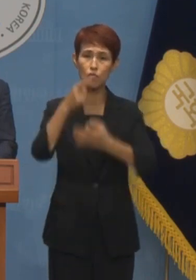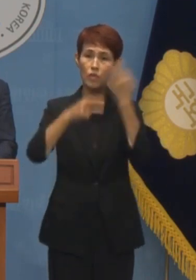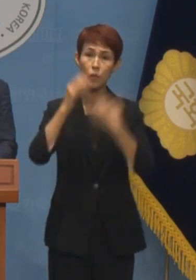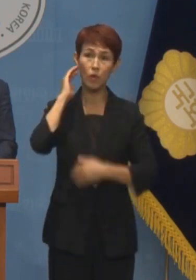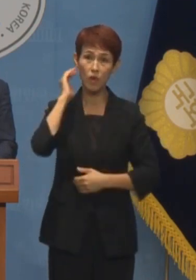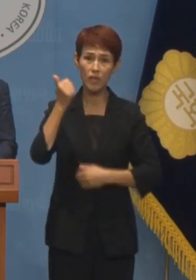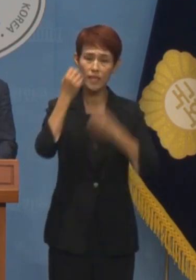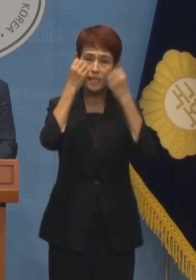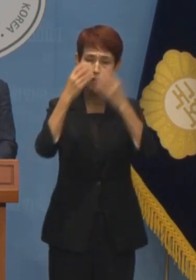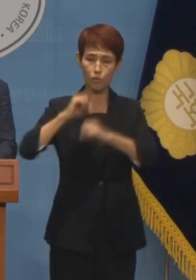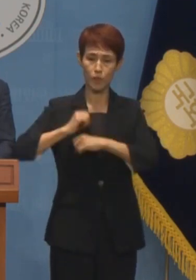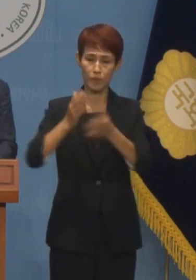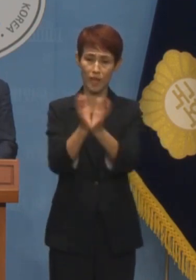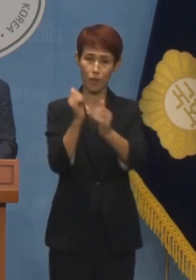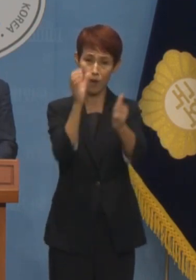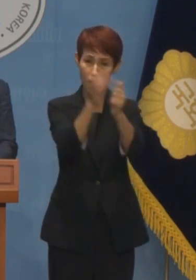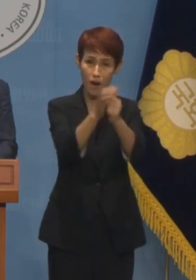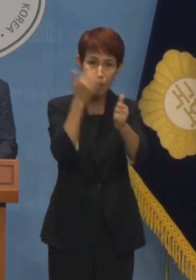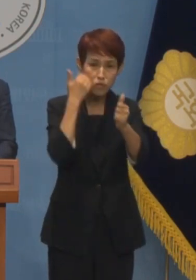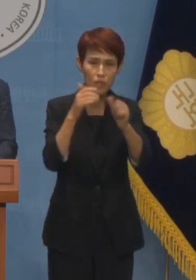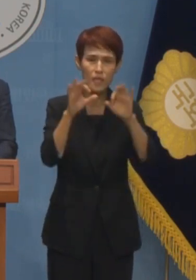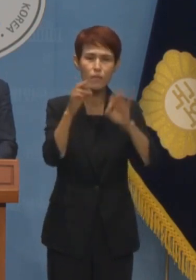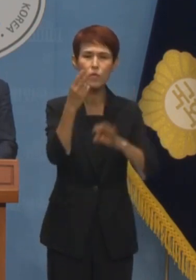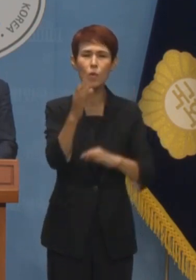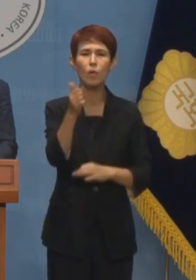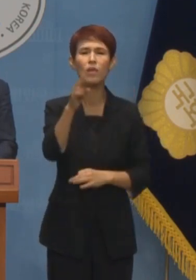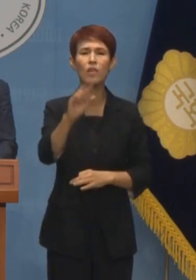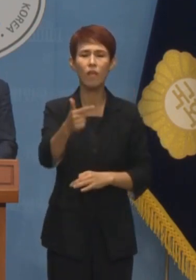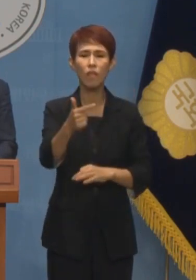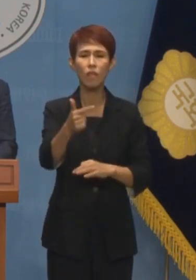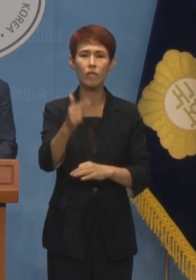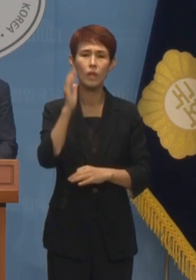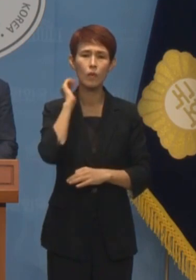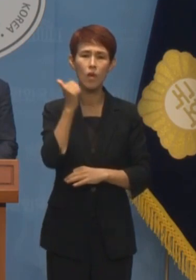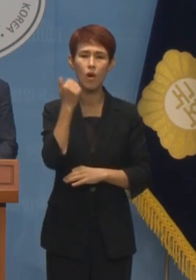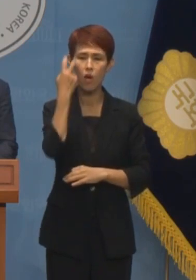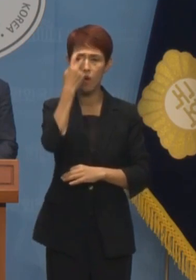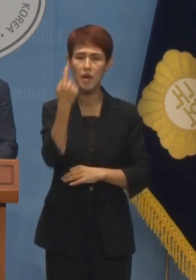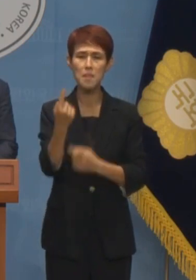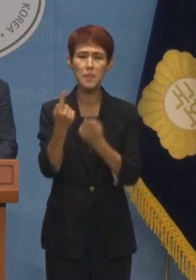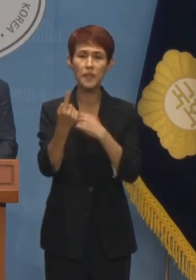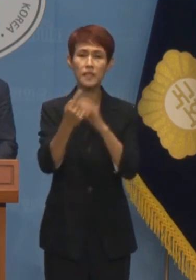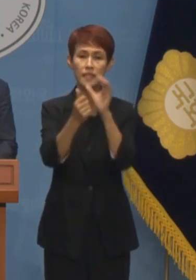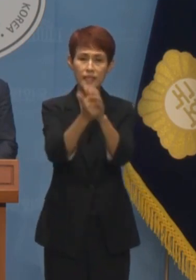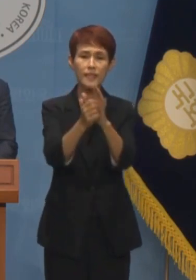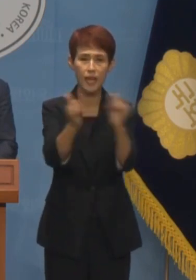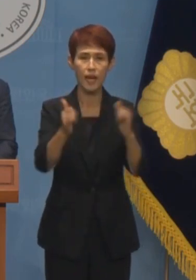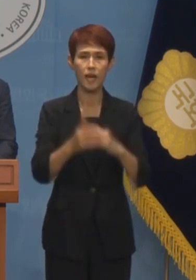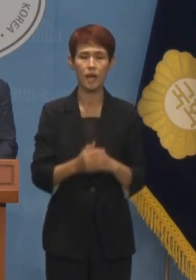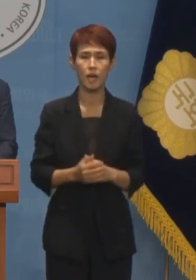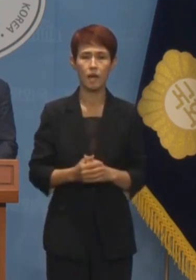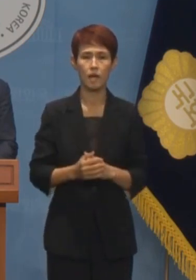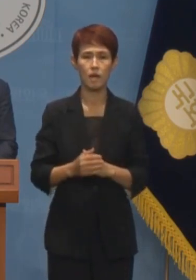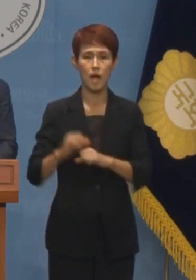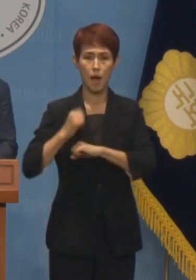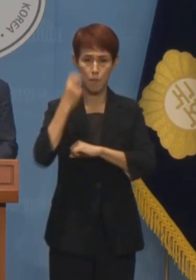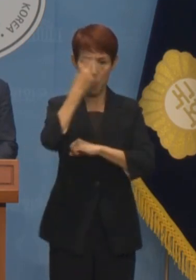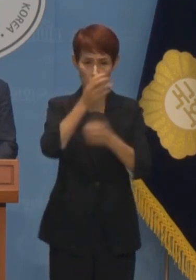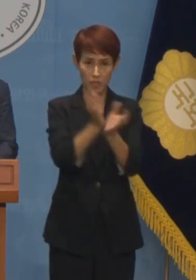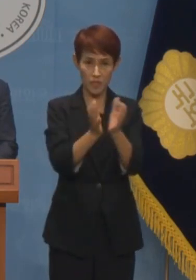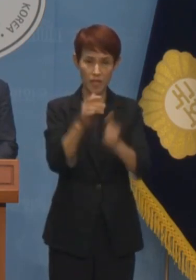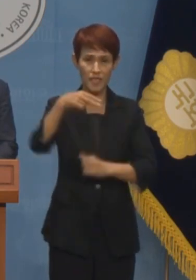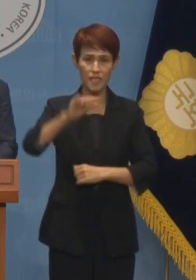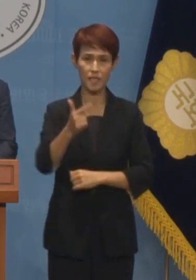신임 국방부 장관 후보자로 김용현 대통령 경호처장을 국가안보실장에 신원식 국방부